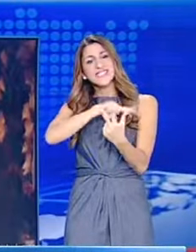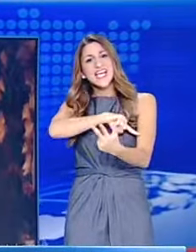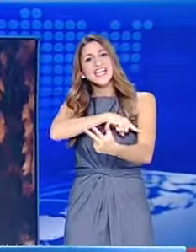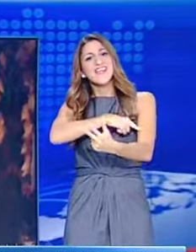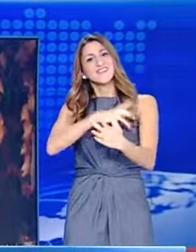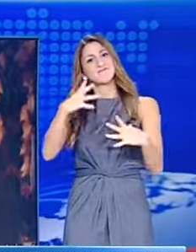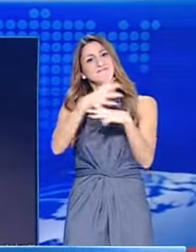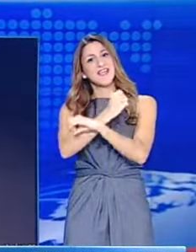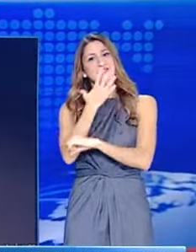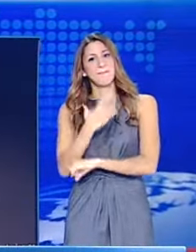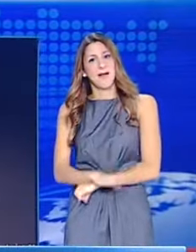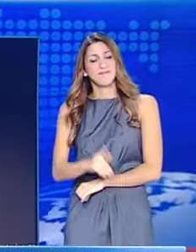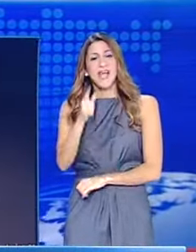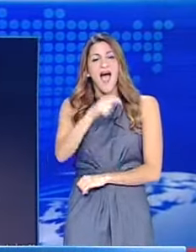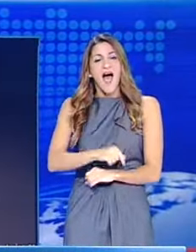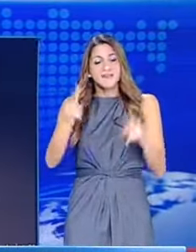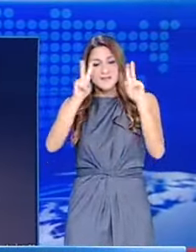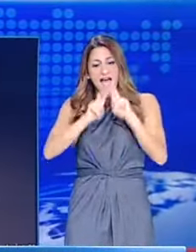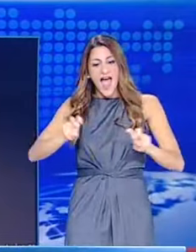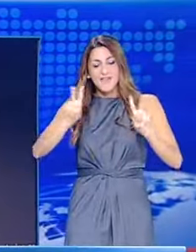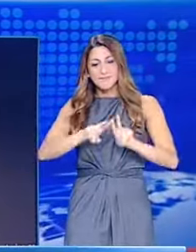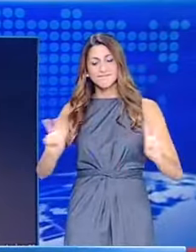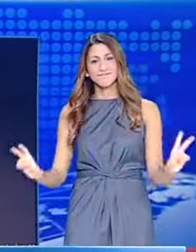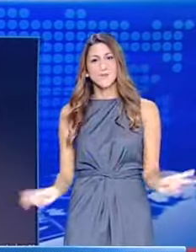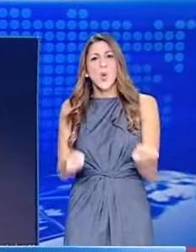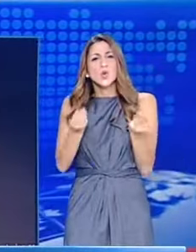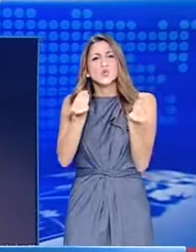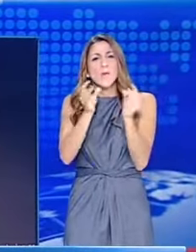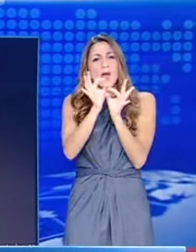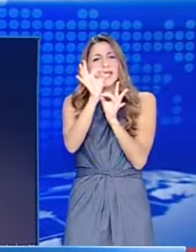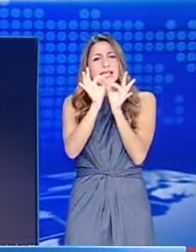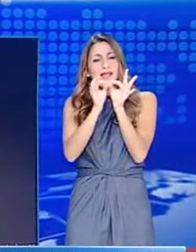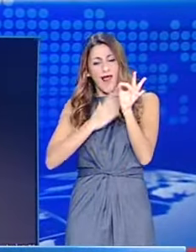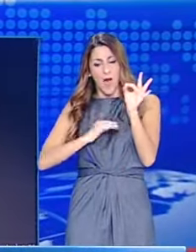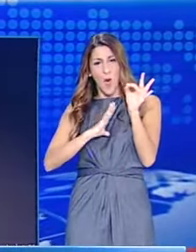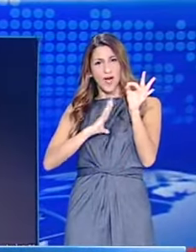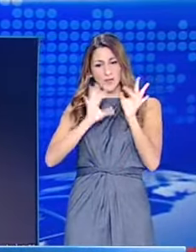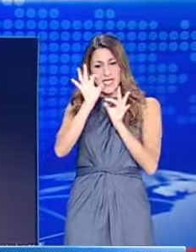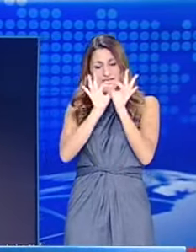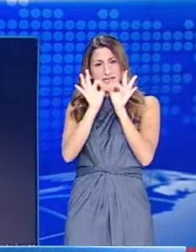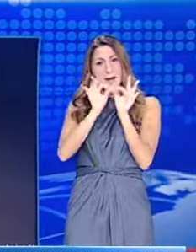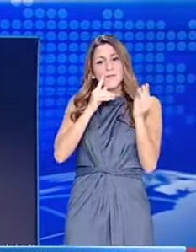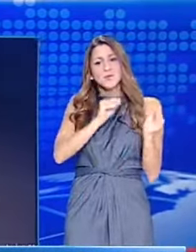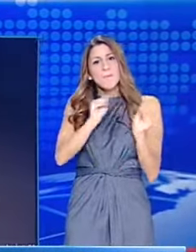2013 οι επιστήμονες βραβεύονται για την έρευνα που διεξήγαγαν σχετικά με με το πώς τα κύτταρα οργανώνουν το σύστημα μεταφοράς